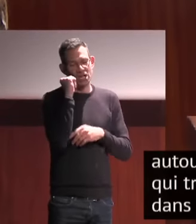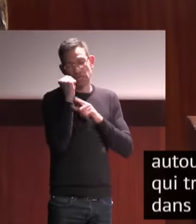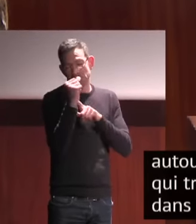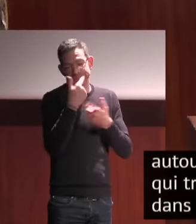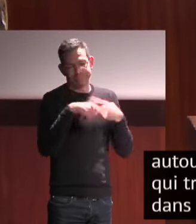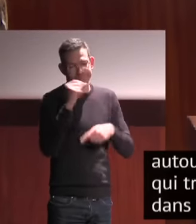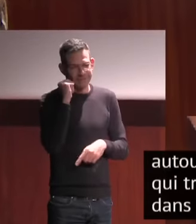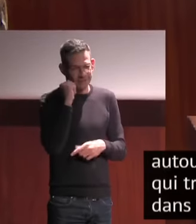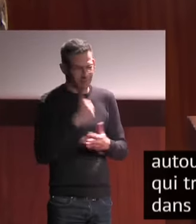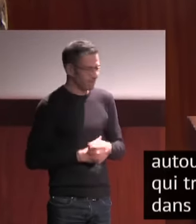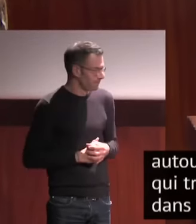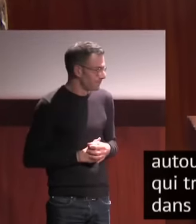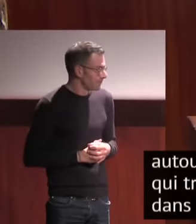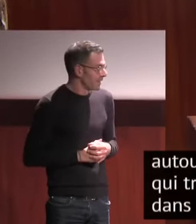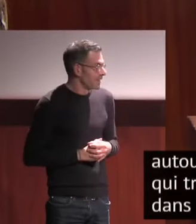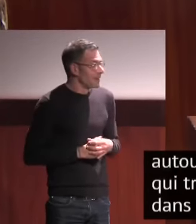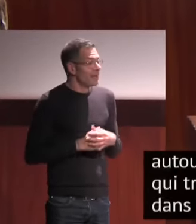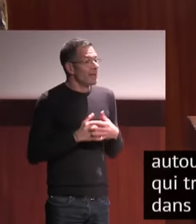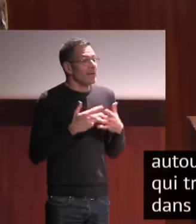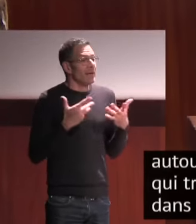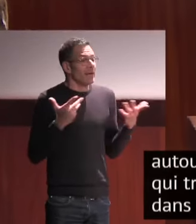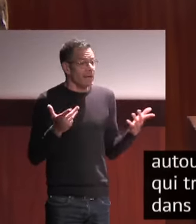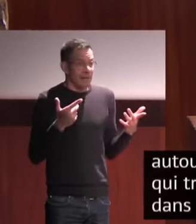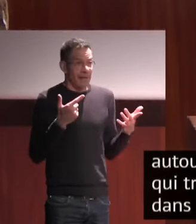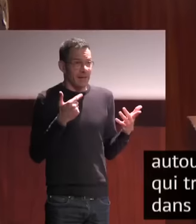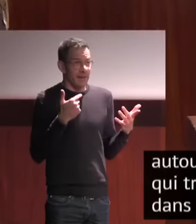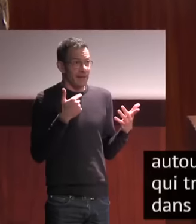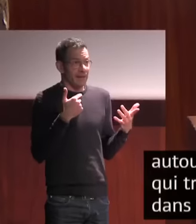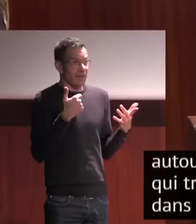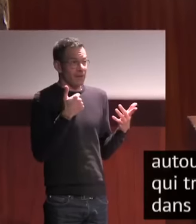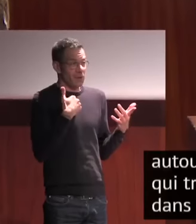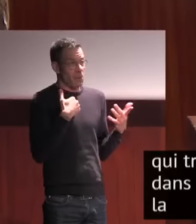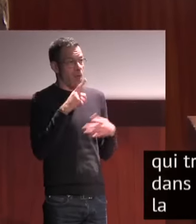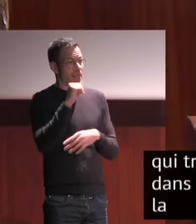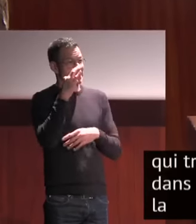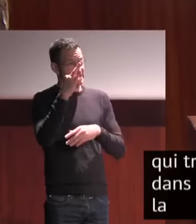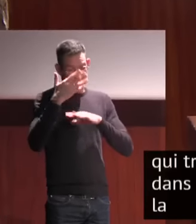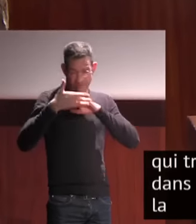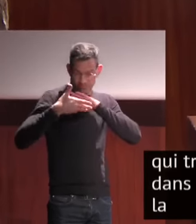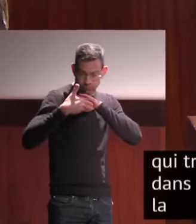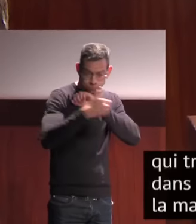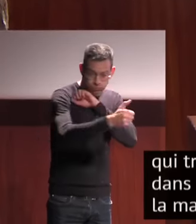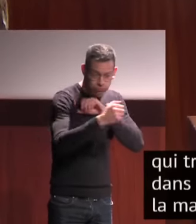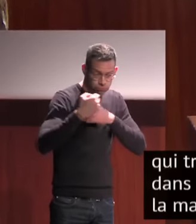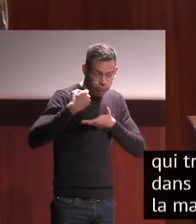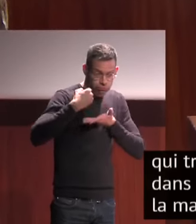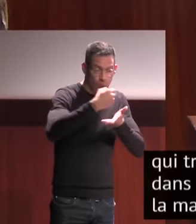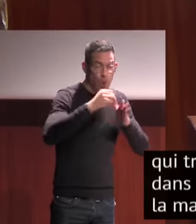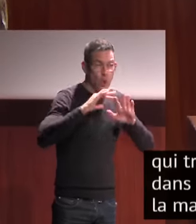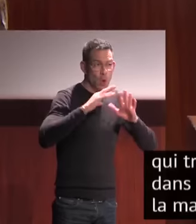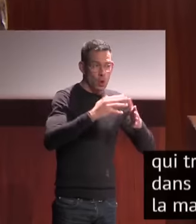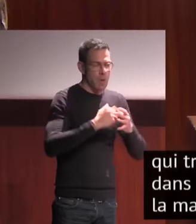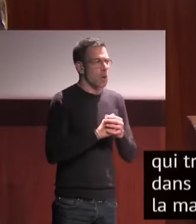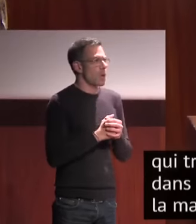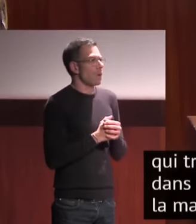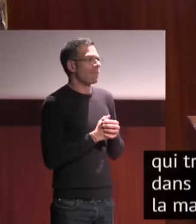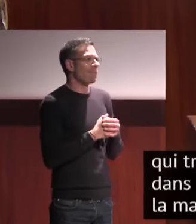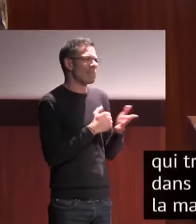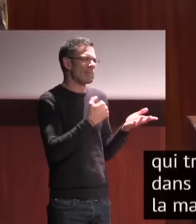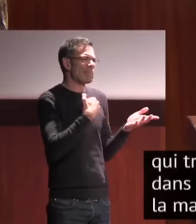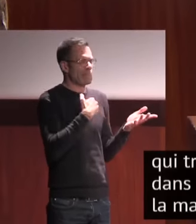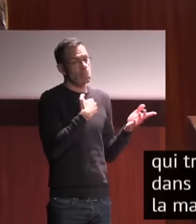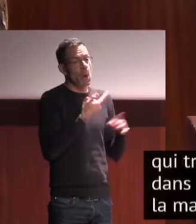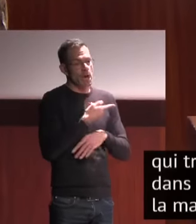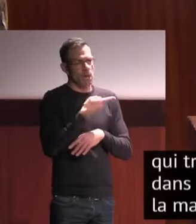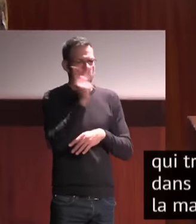pour terminer sur la manière dont je peux transmettre la LSF, c'est plutôt, de mon point de vue en tout cas, une transmission